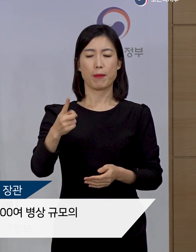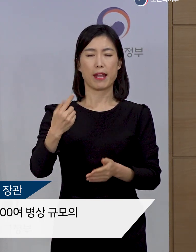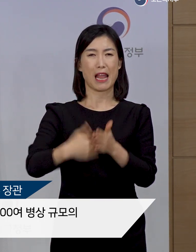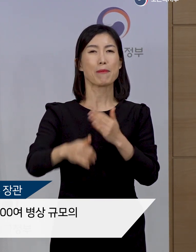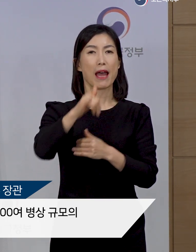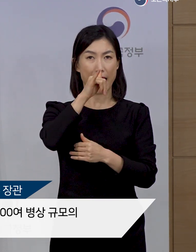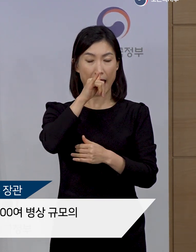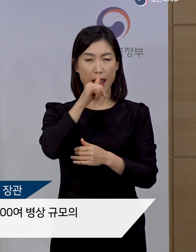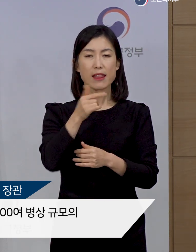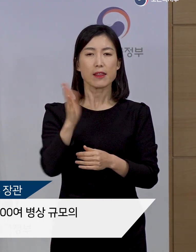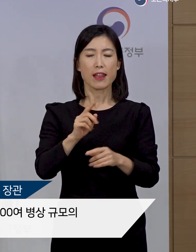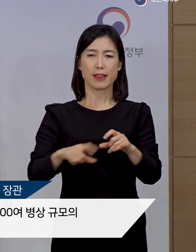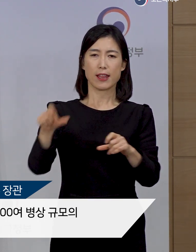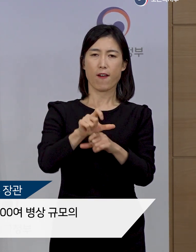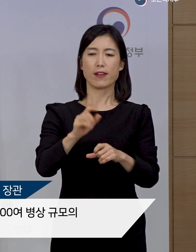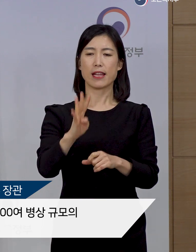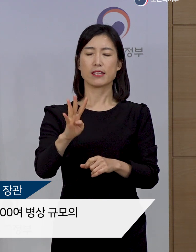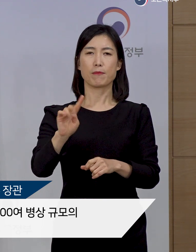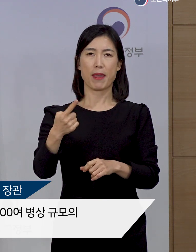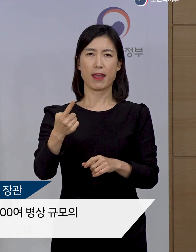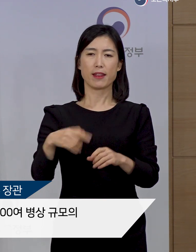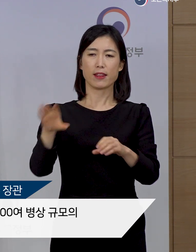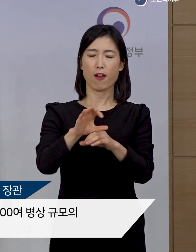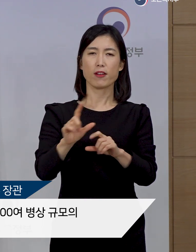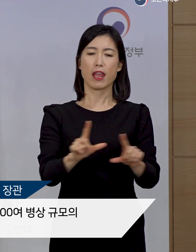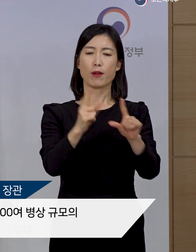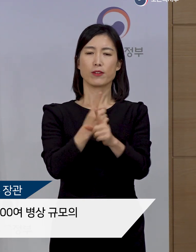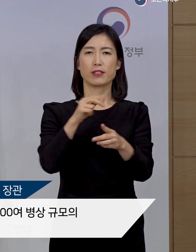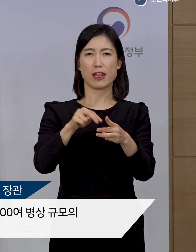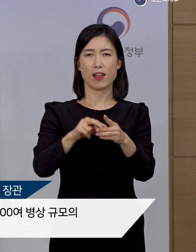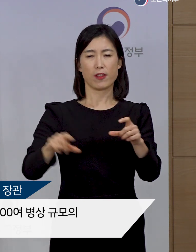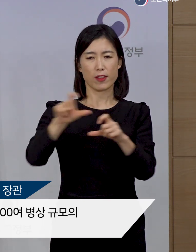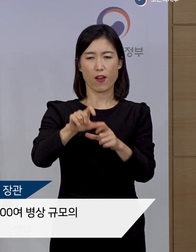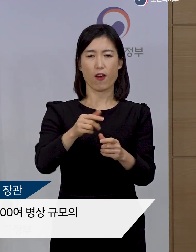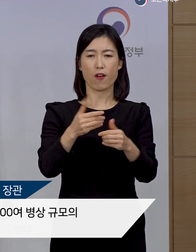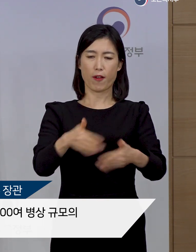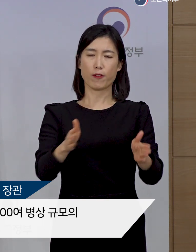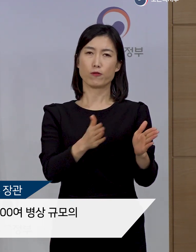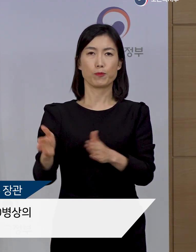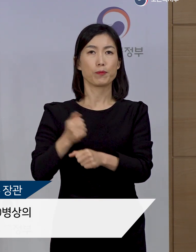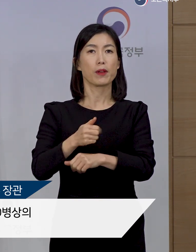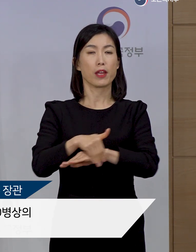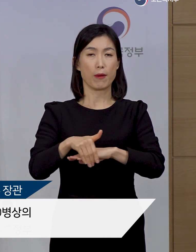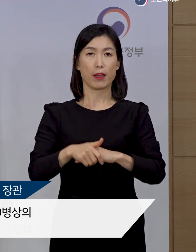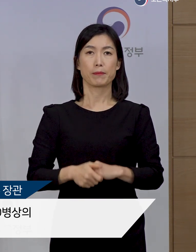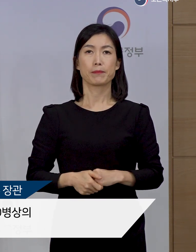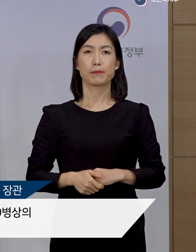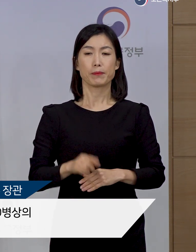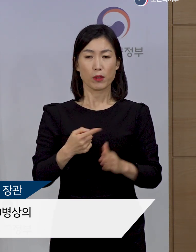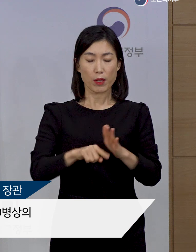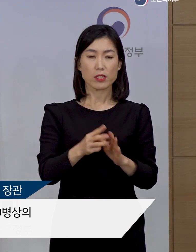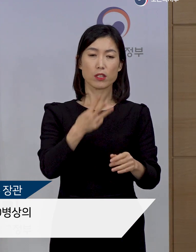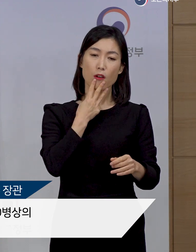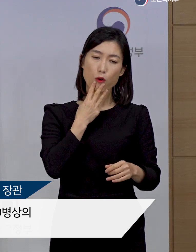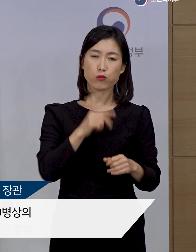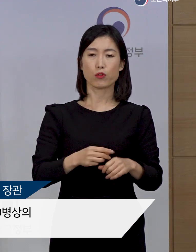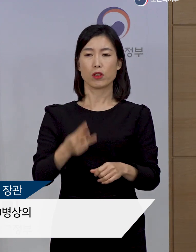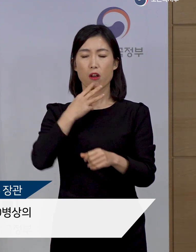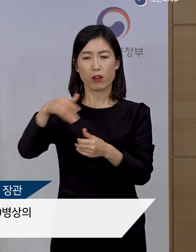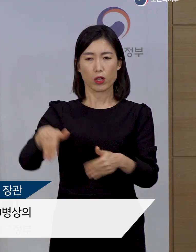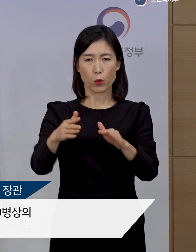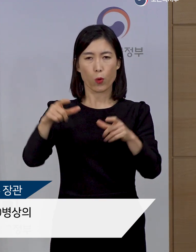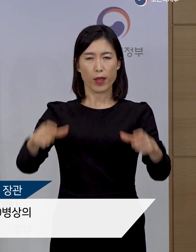더해 4,900여 병상 규모의 생활치료센터를 확충합니다. 이를 위해 서울, 경기 등